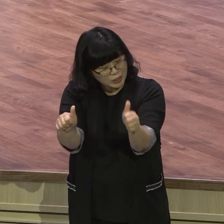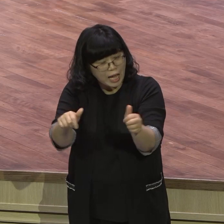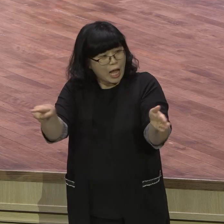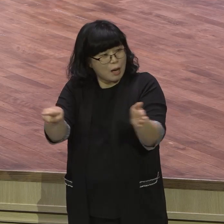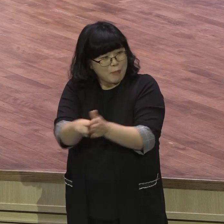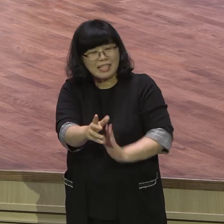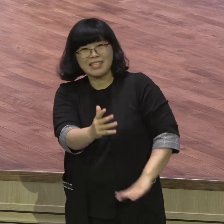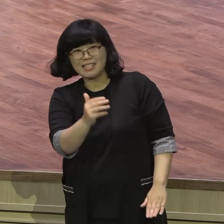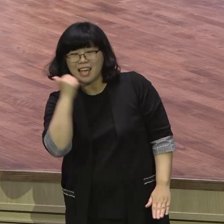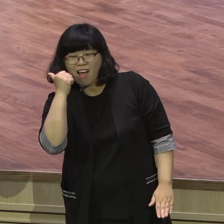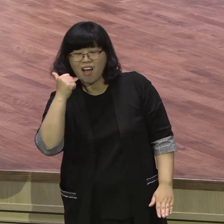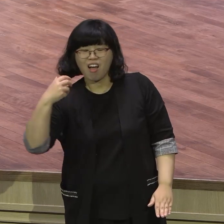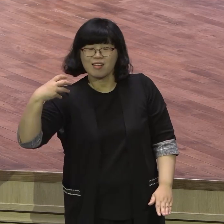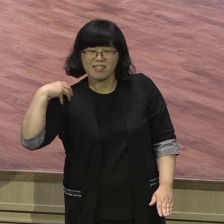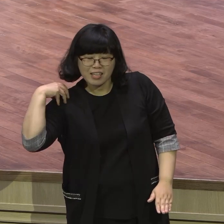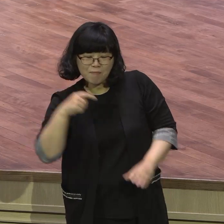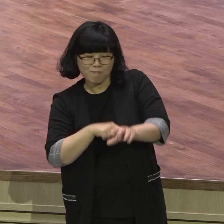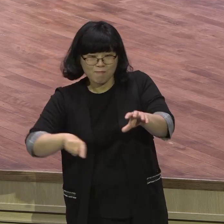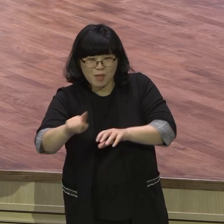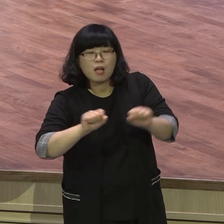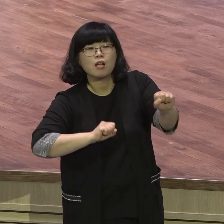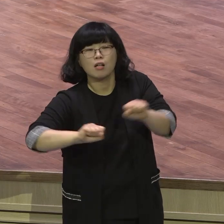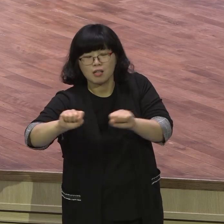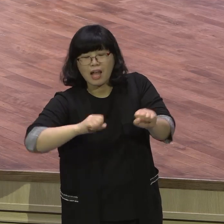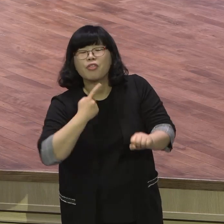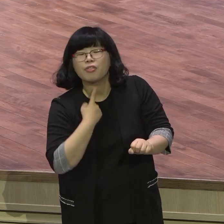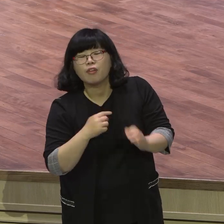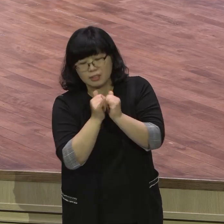분위기에 취했는 자들 싹 다 죽였어요